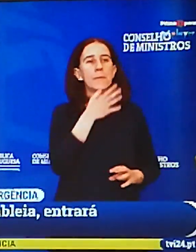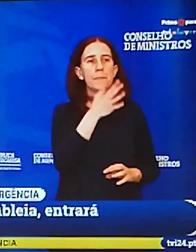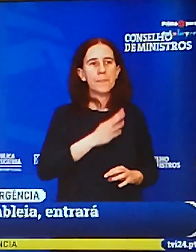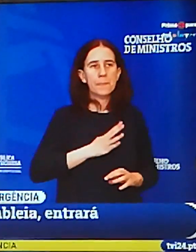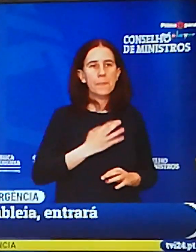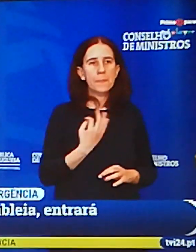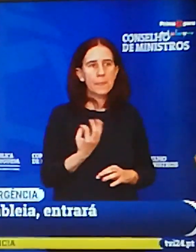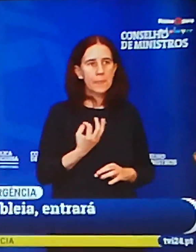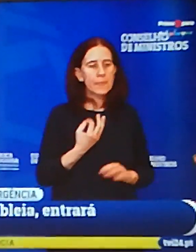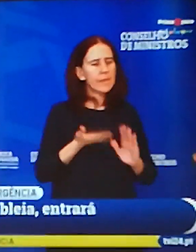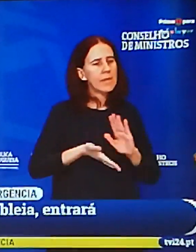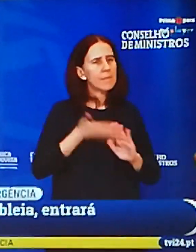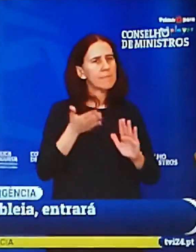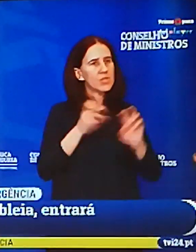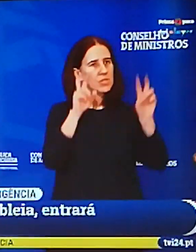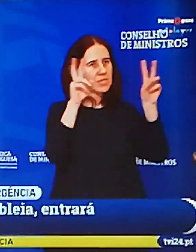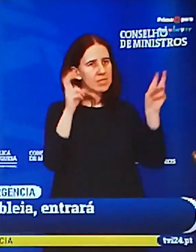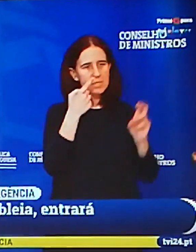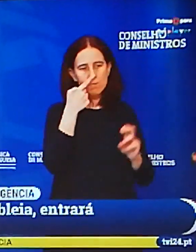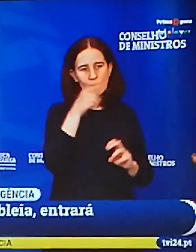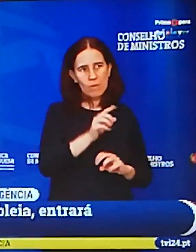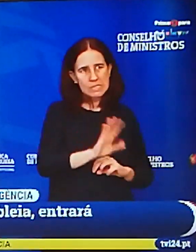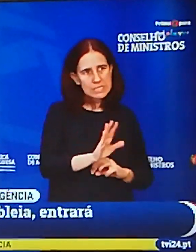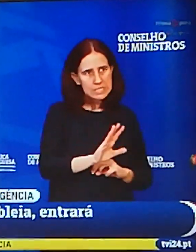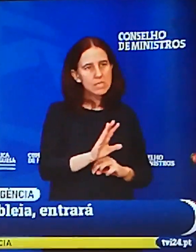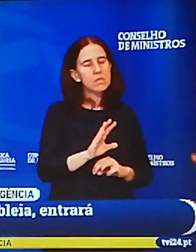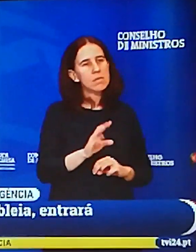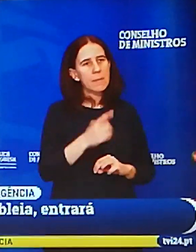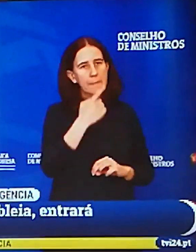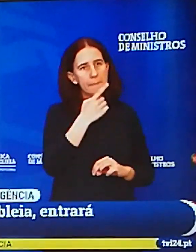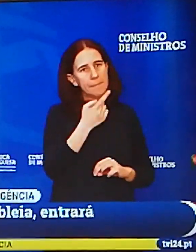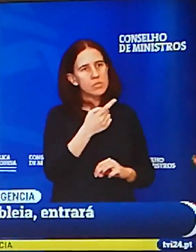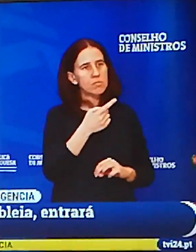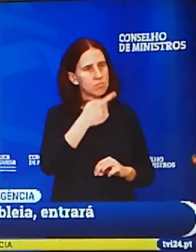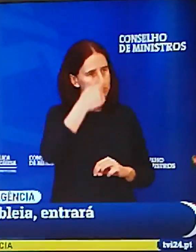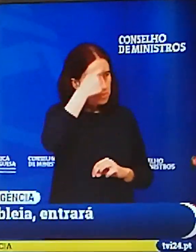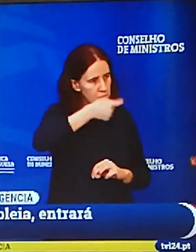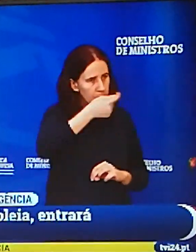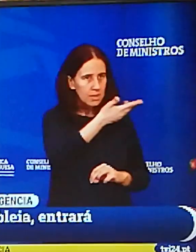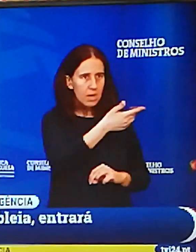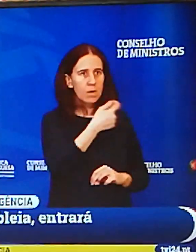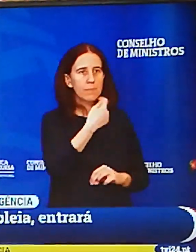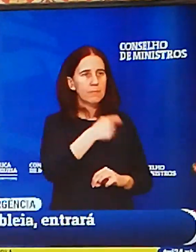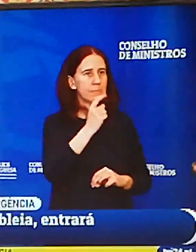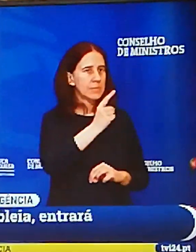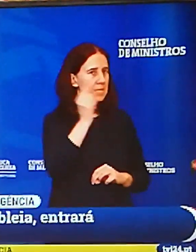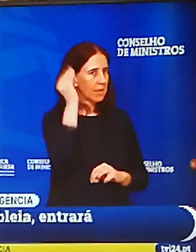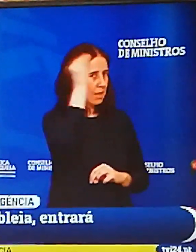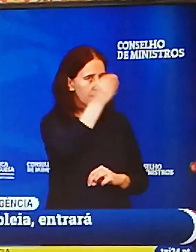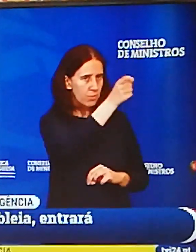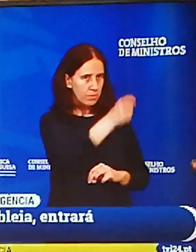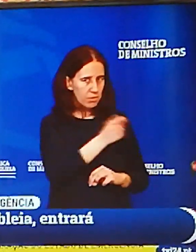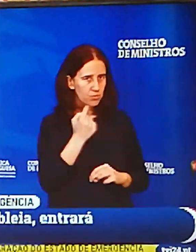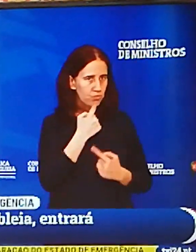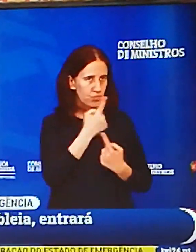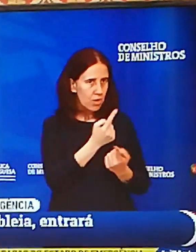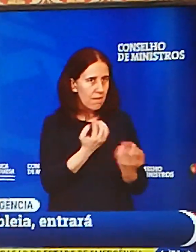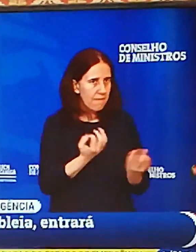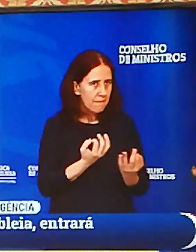defensor do estado de emergência aplicado já, mas queria sempre respeitar a vontade que se confirmou do Presidente da República. Aquilo que lhe pergunto